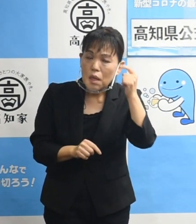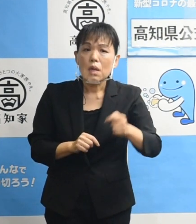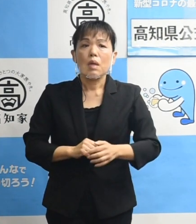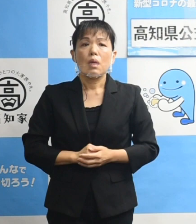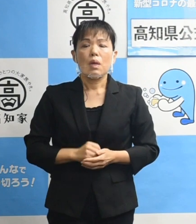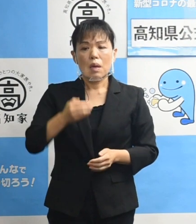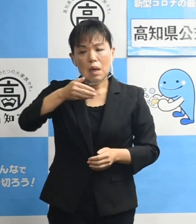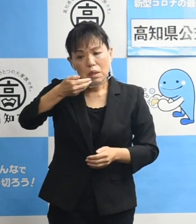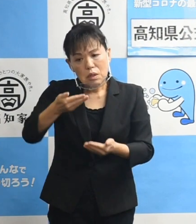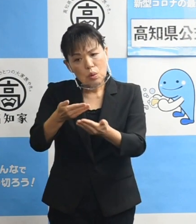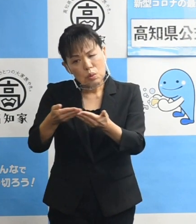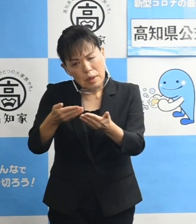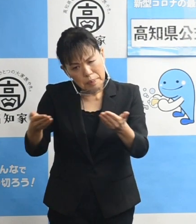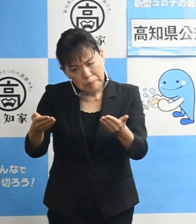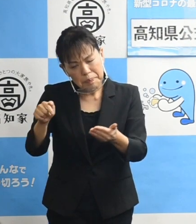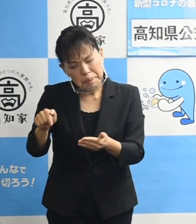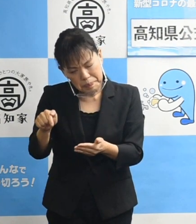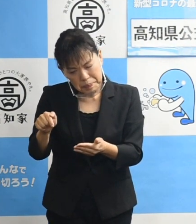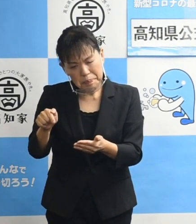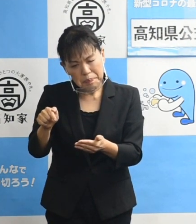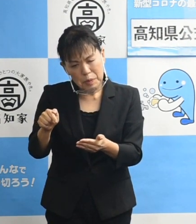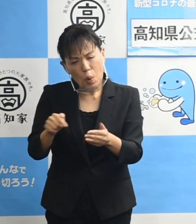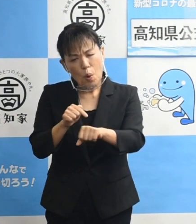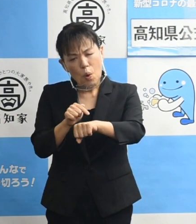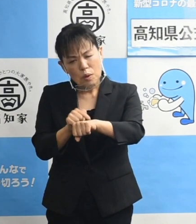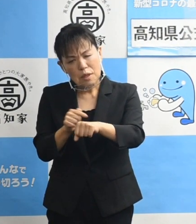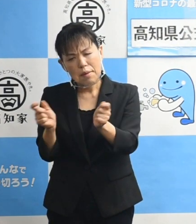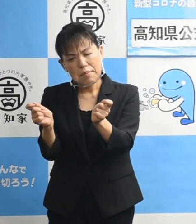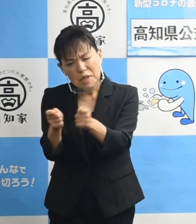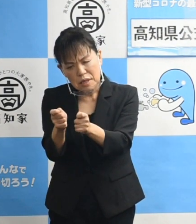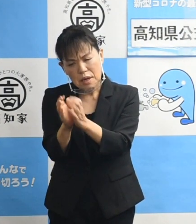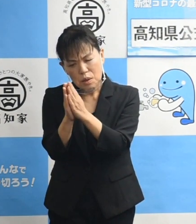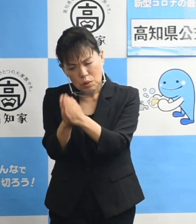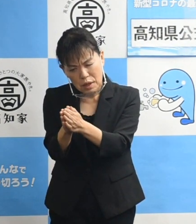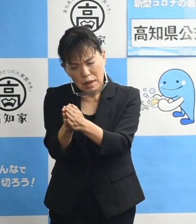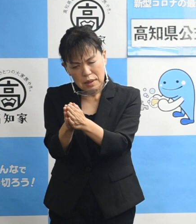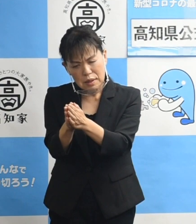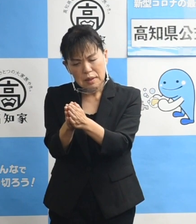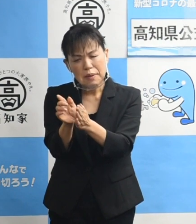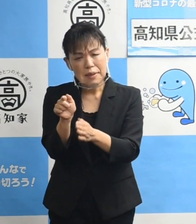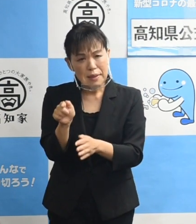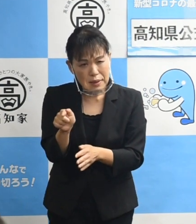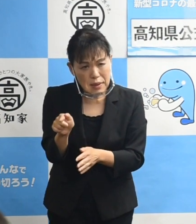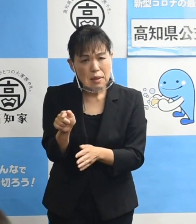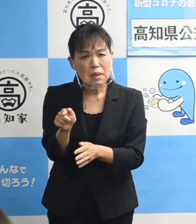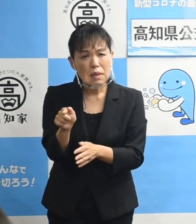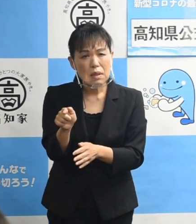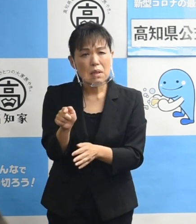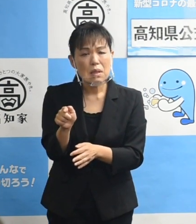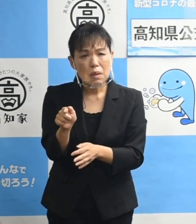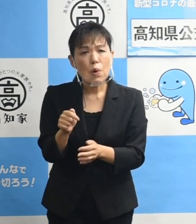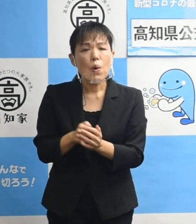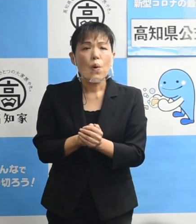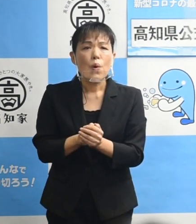り飲食店のなどの営業時間の短縮の協力要請、これについて、これは